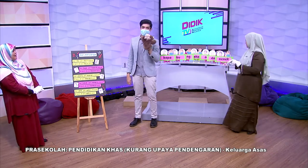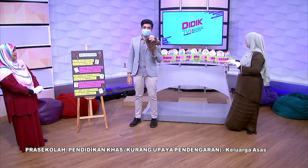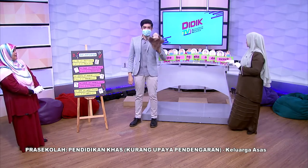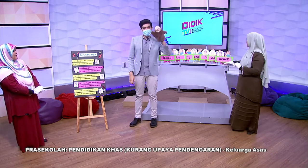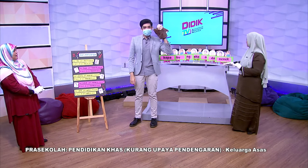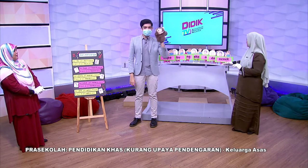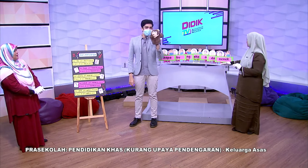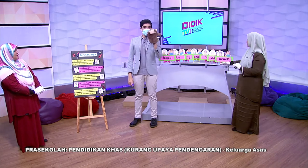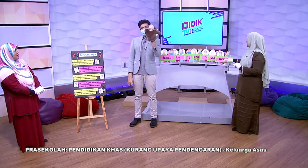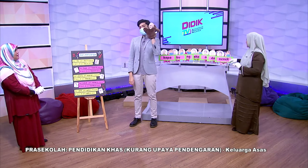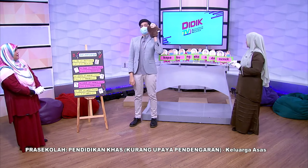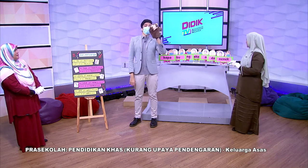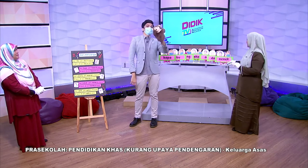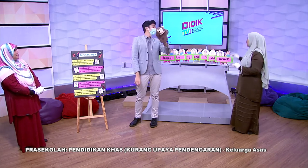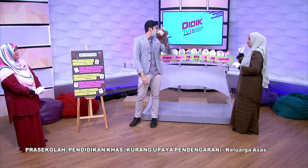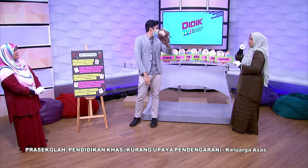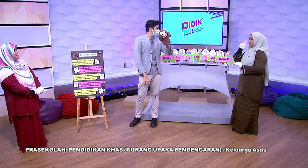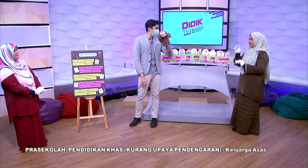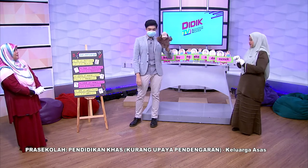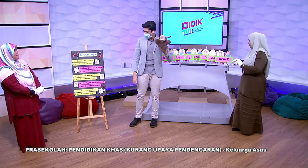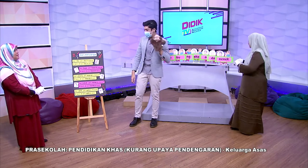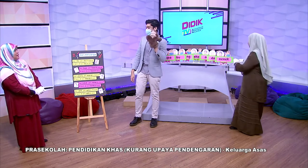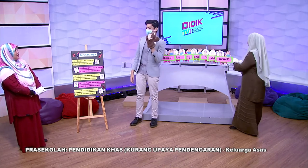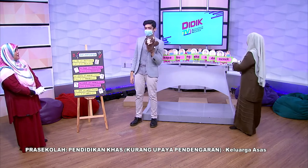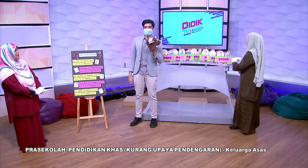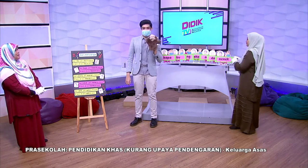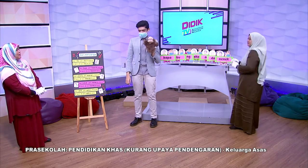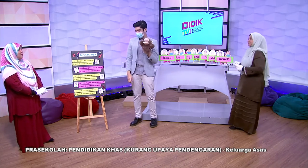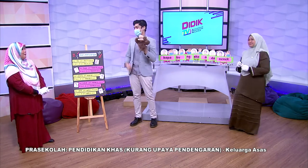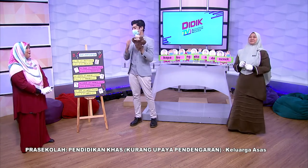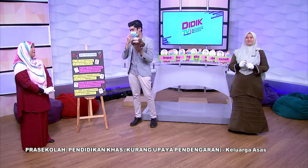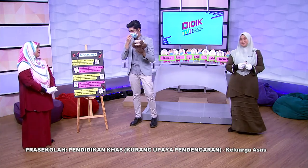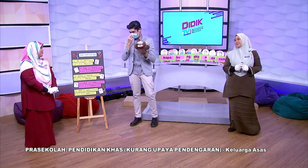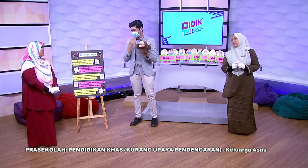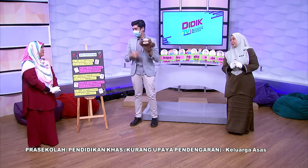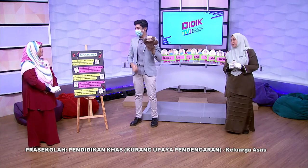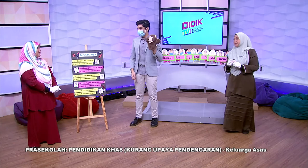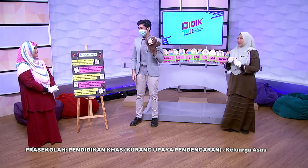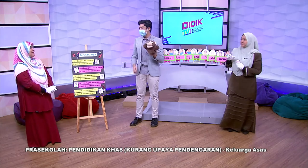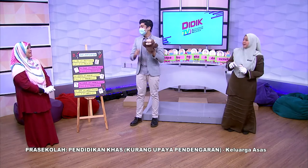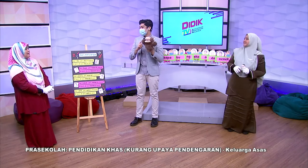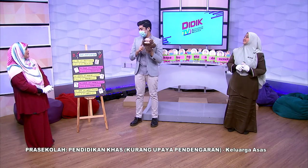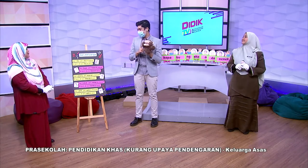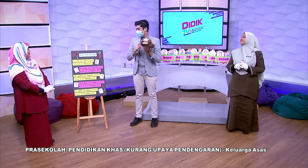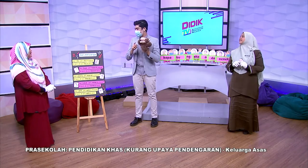sekali musik kita nyanyi kuat gua tahu kok baik jari